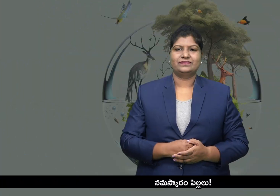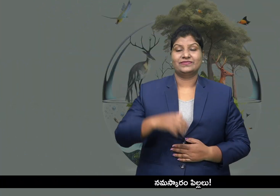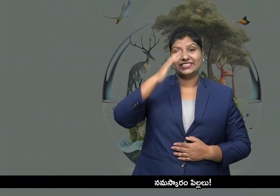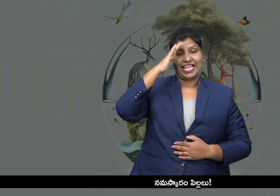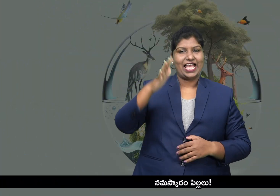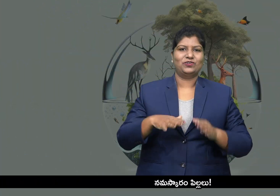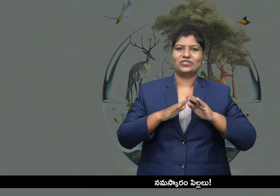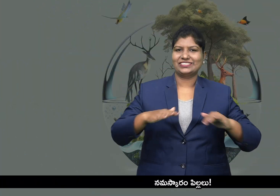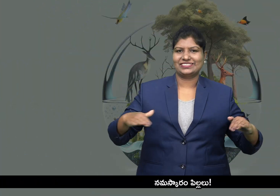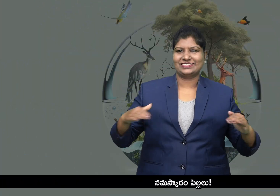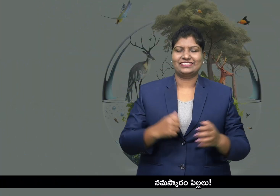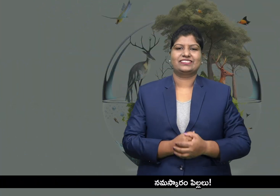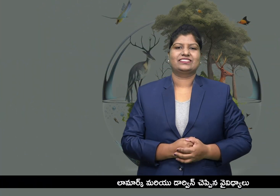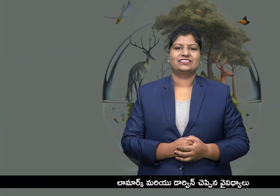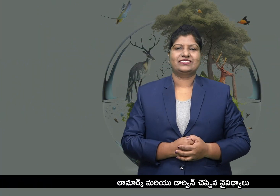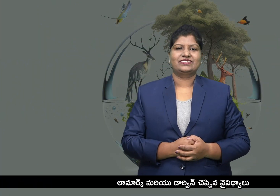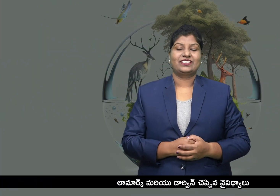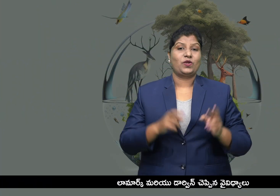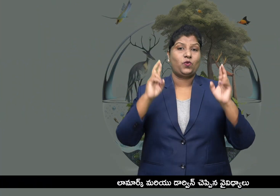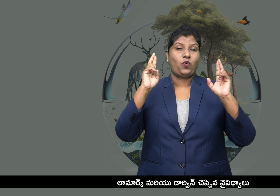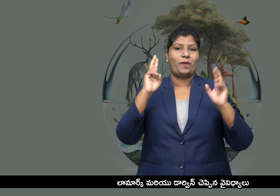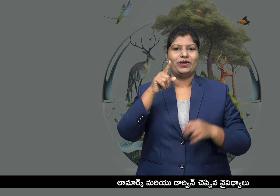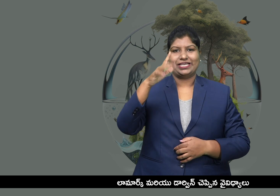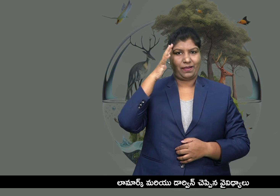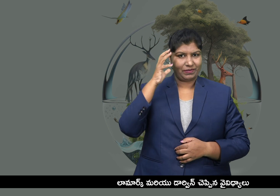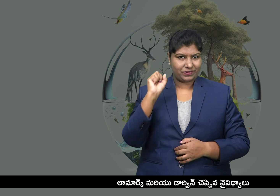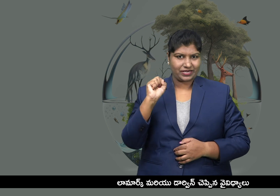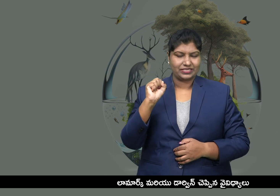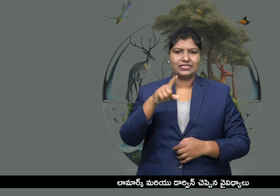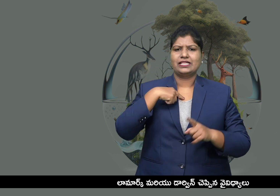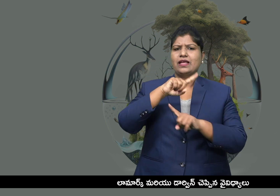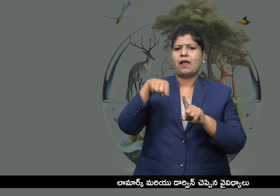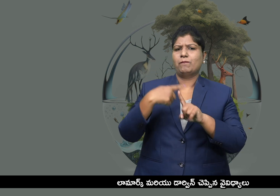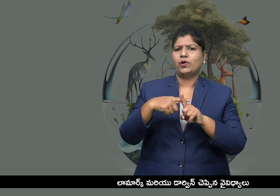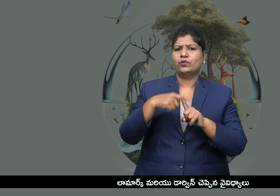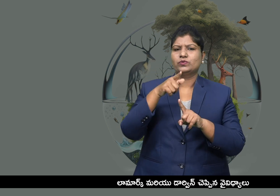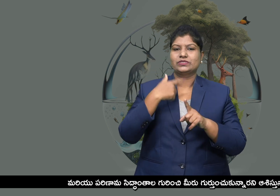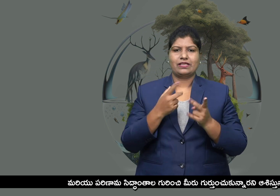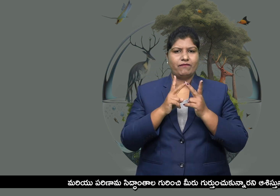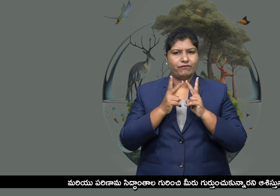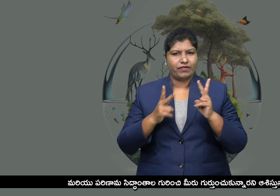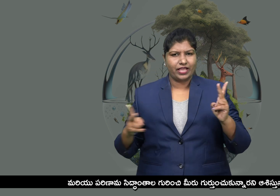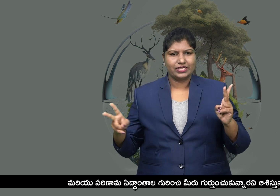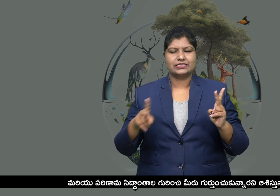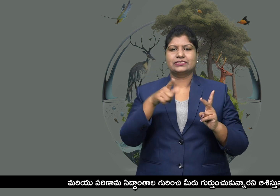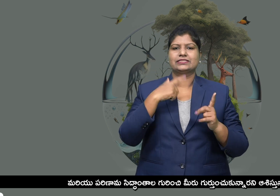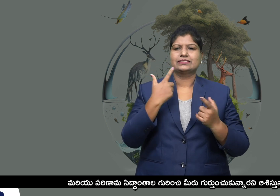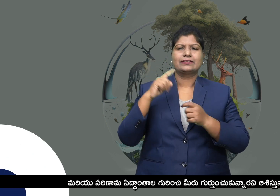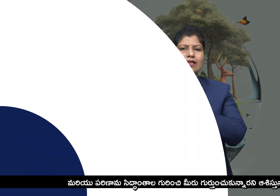నమస్కారం పిల్లలు. లామార్క్ మరియు డార్విన్ చెప్పిన వైవిధ్యాలు మరియు పరిణామ సిద్ధాంతాల